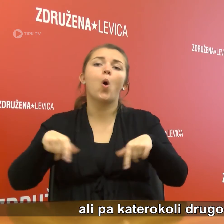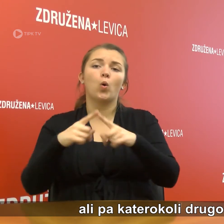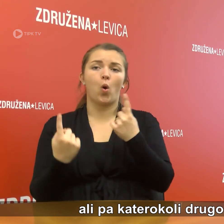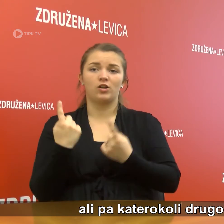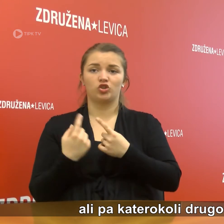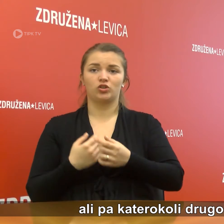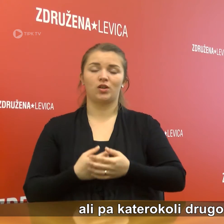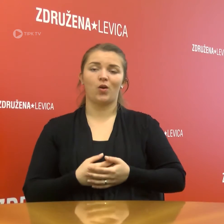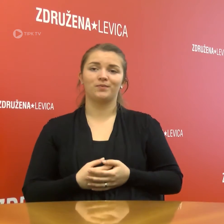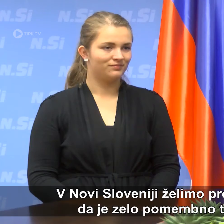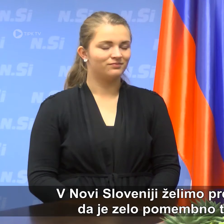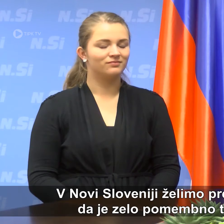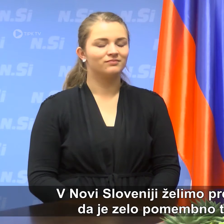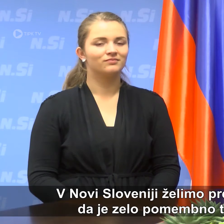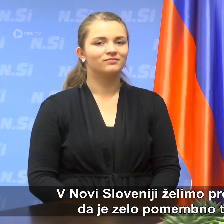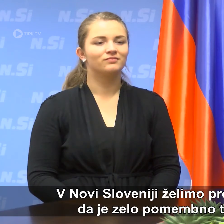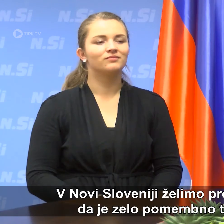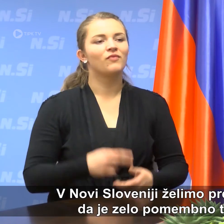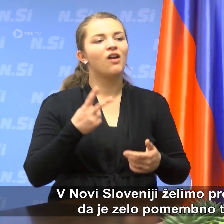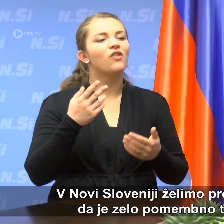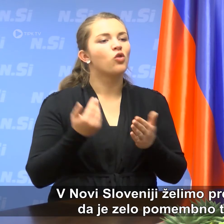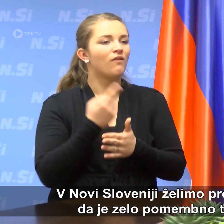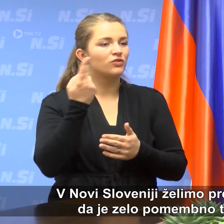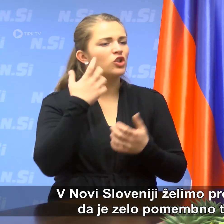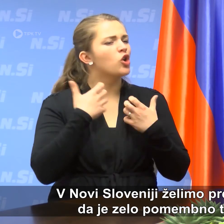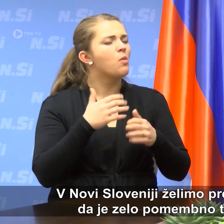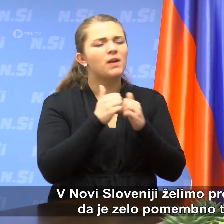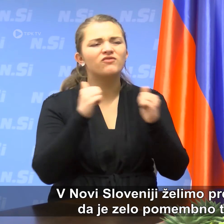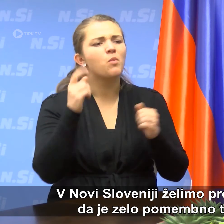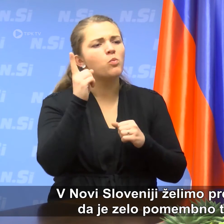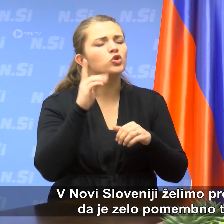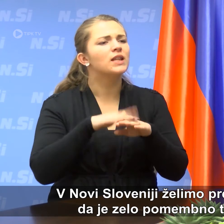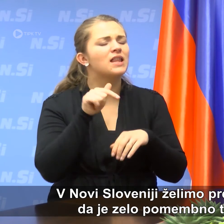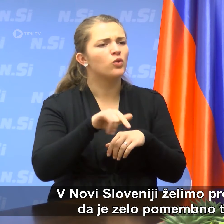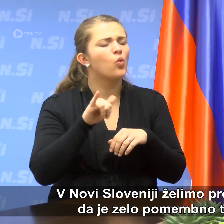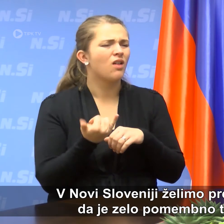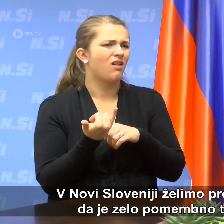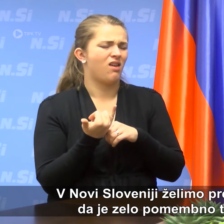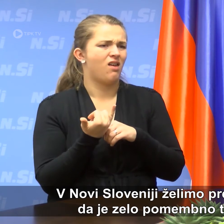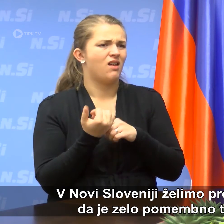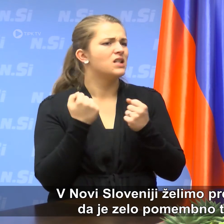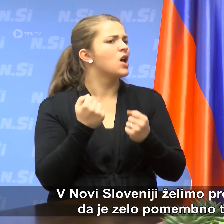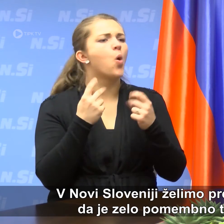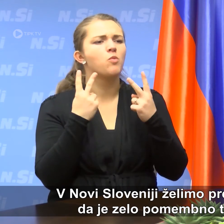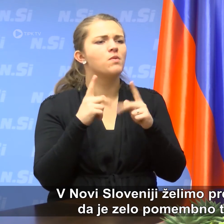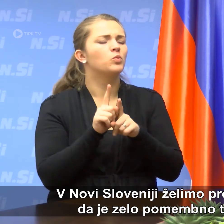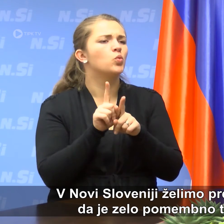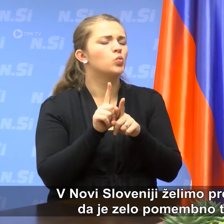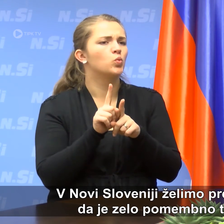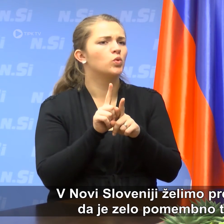V Novi Sloveniji želimo predvsem opozoriti na to, da je zelo pomembno tudi pri